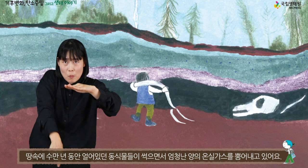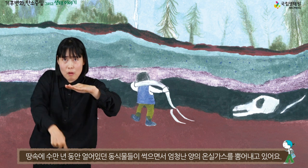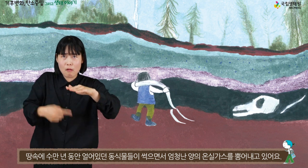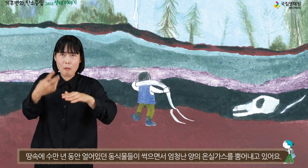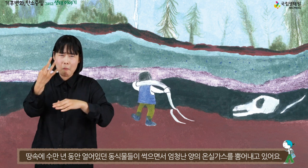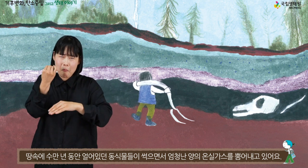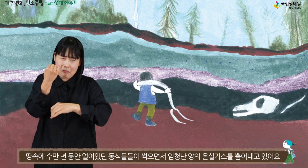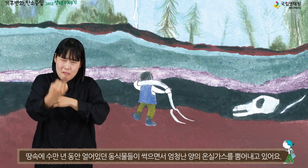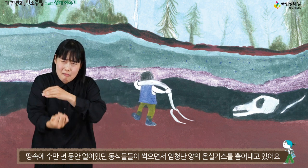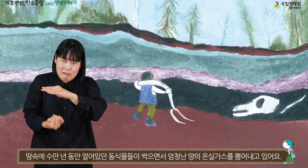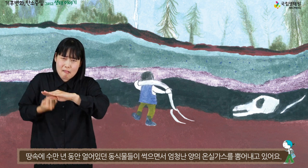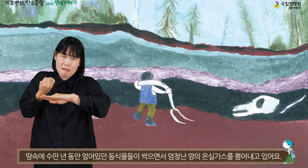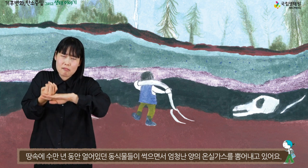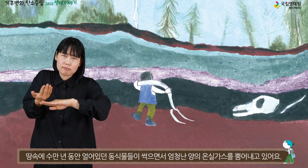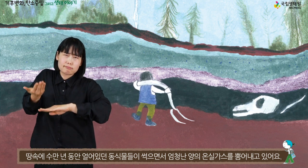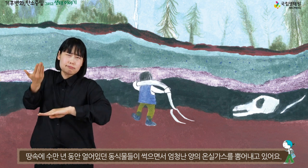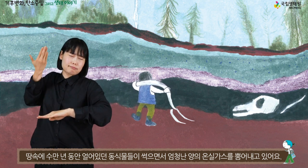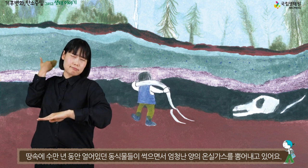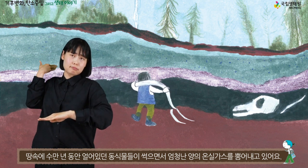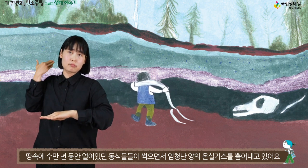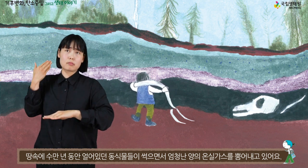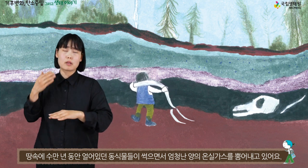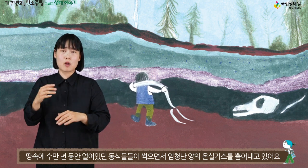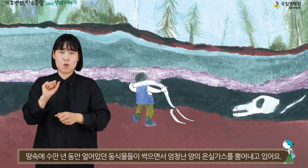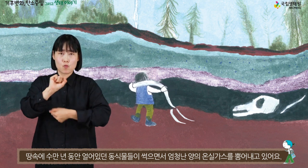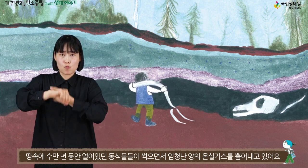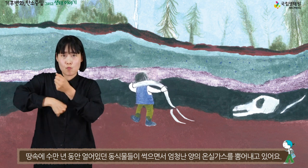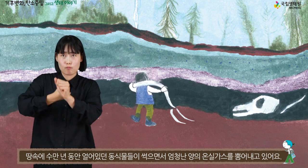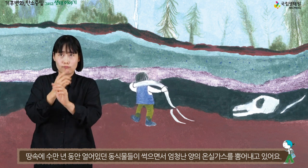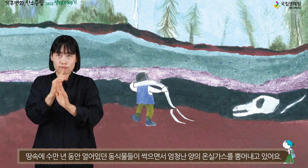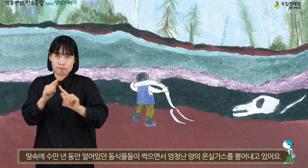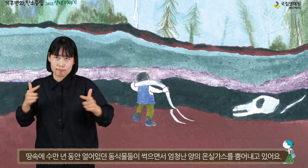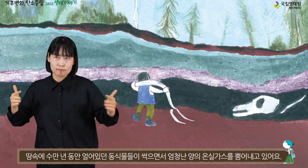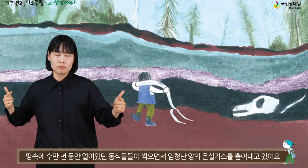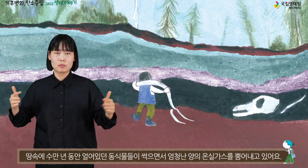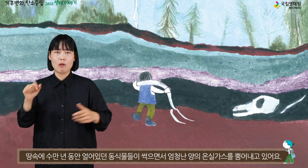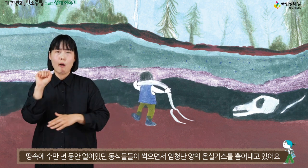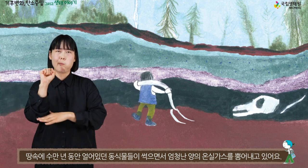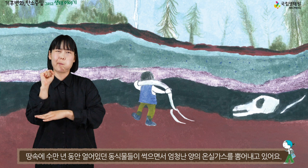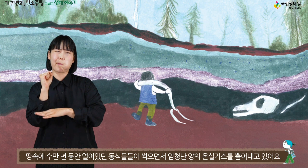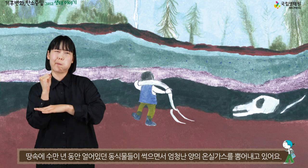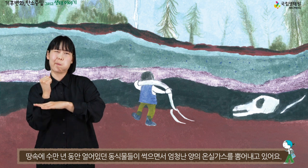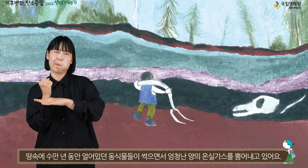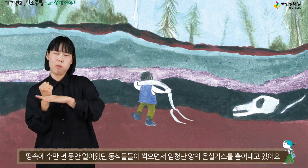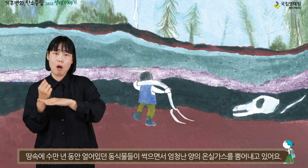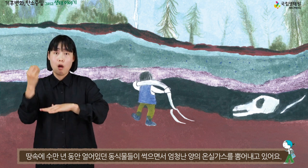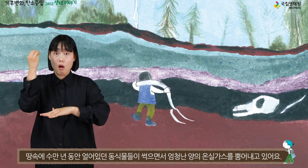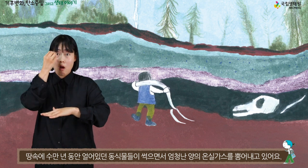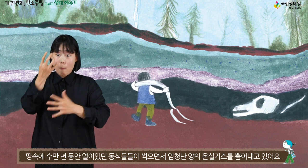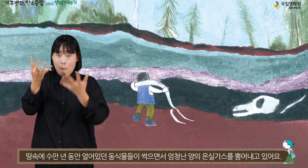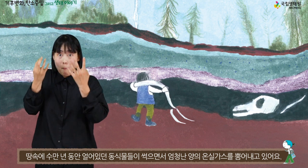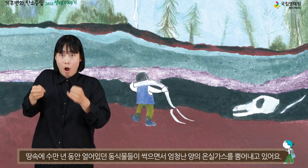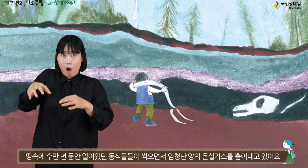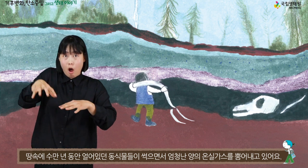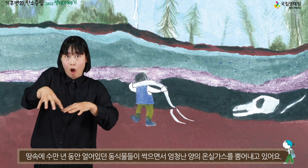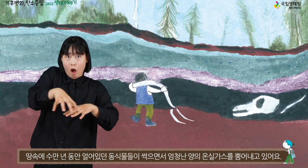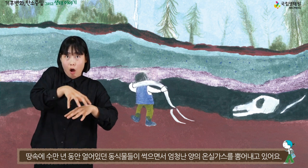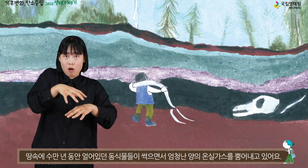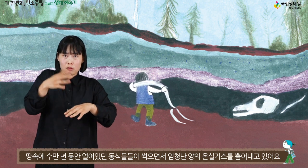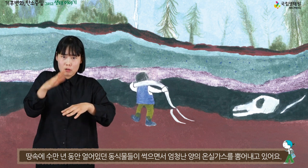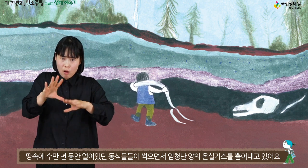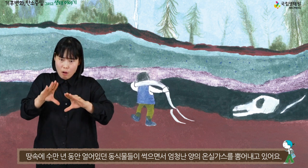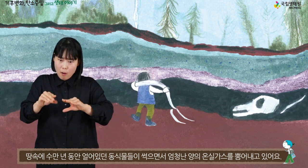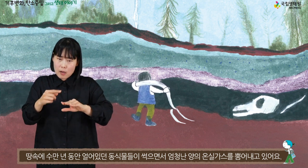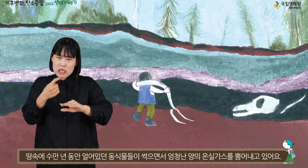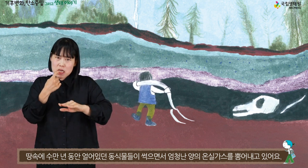땅속에 수만 년 동안 얼어있던 동식물들이 썩으면서 엄청난 양의 온실가스를 뿜어내고 있어요.